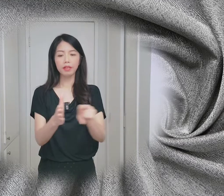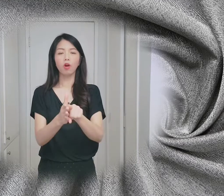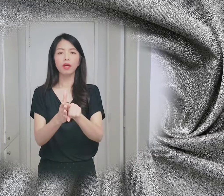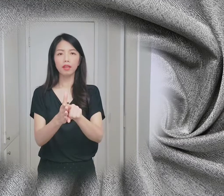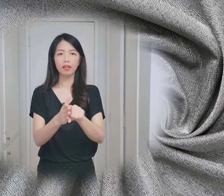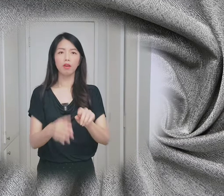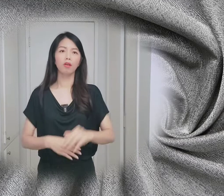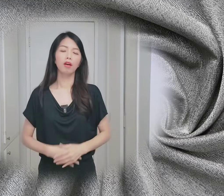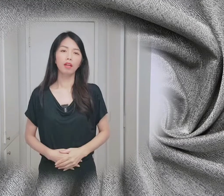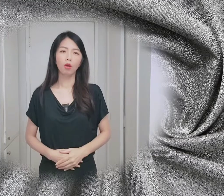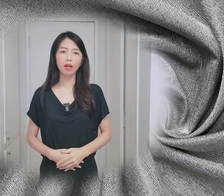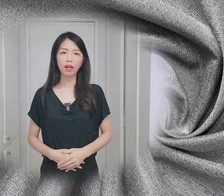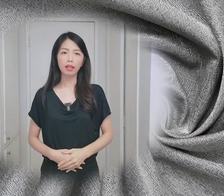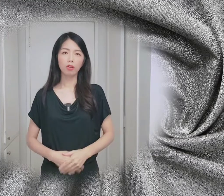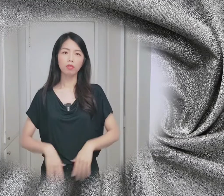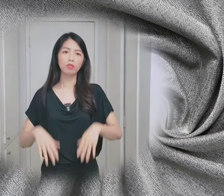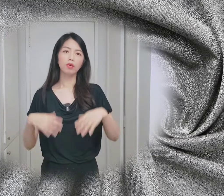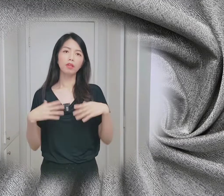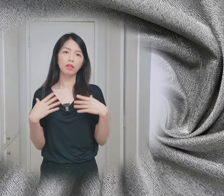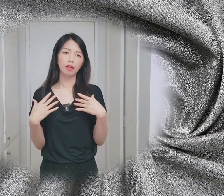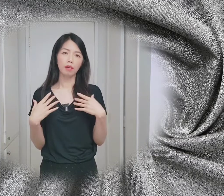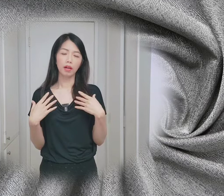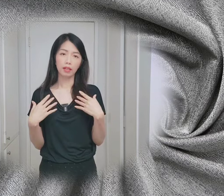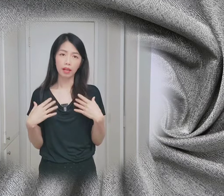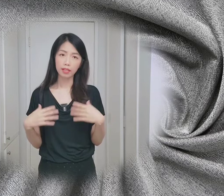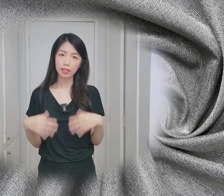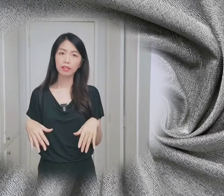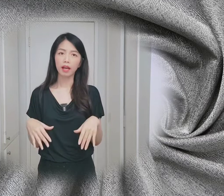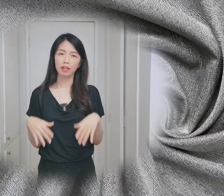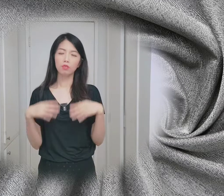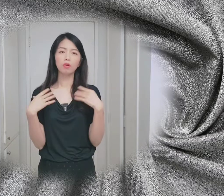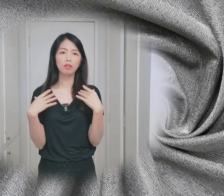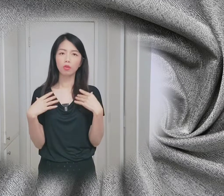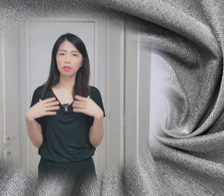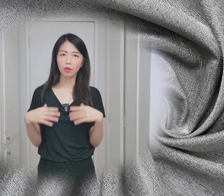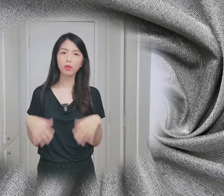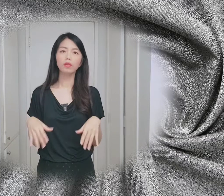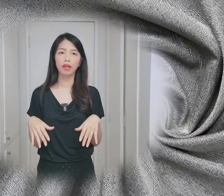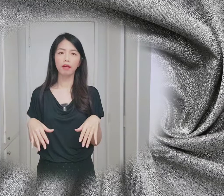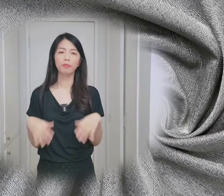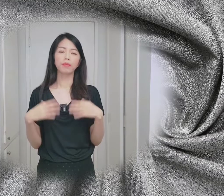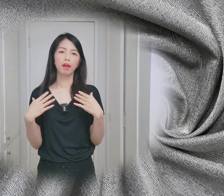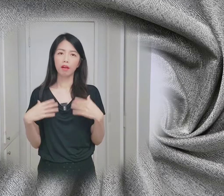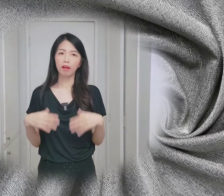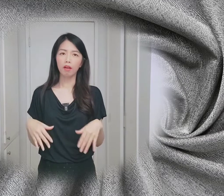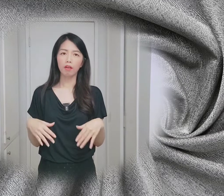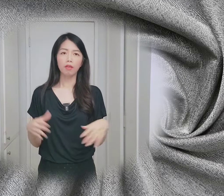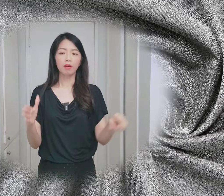믿음 연약해져. 연약하다 이런 뜻의 수어는 아까 지친다 이 수어를 저는 그대로 해줬는데요.